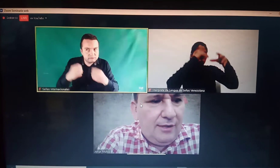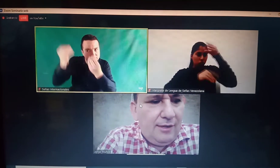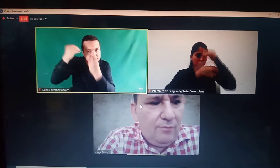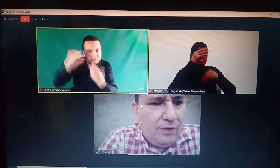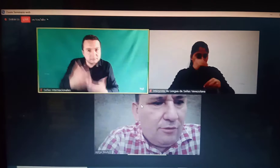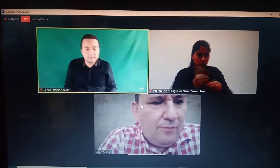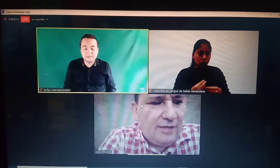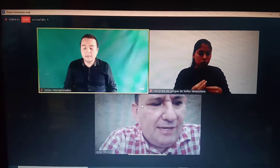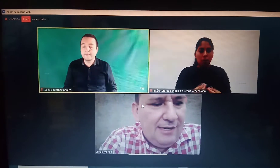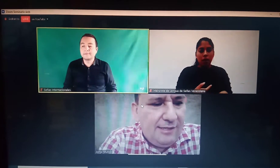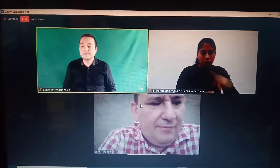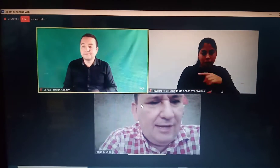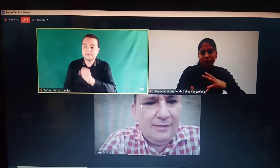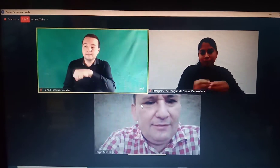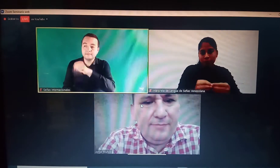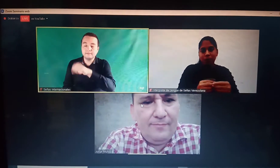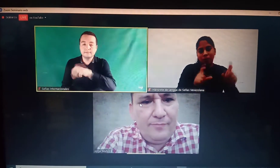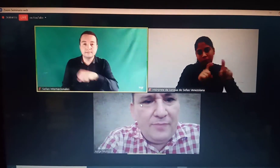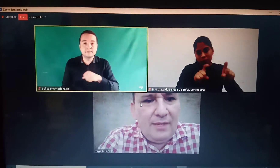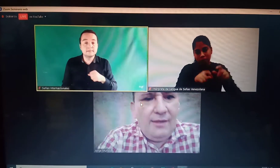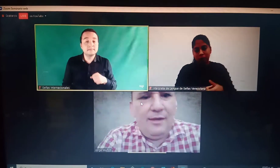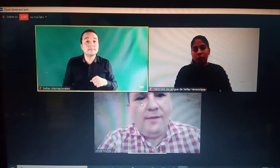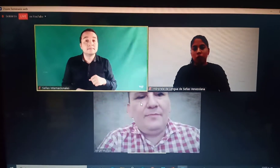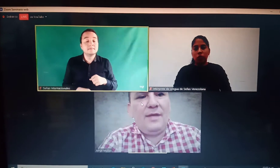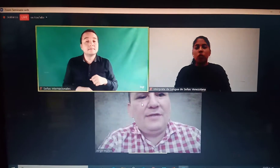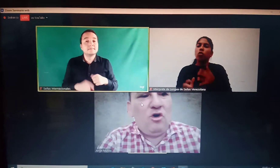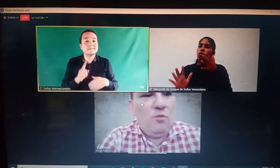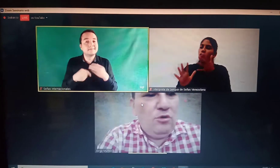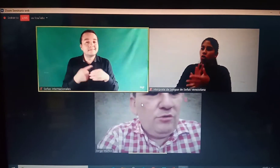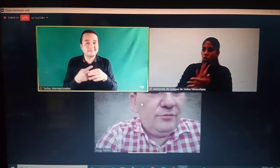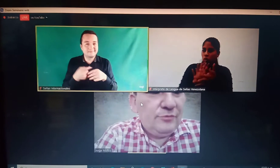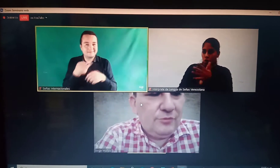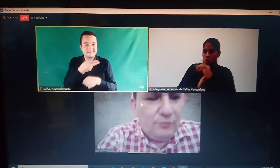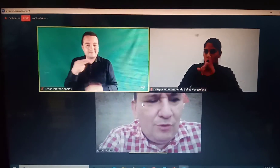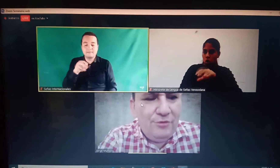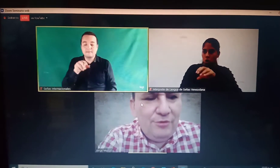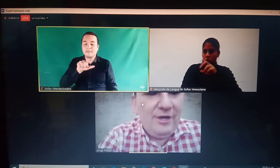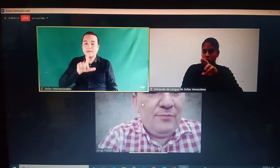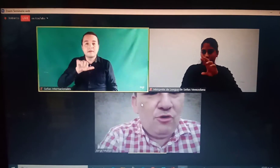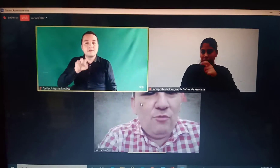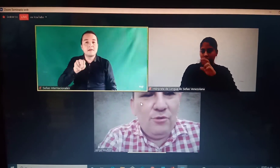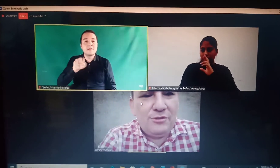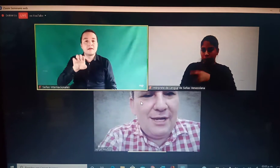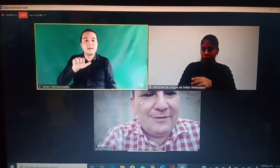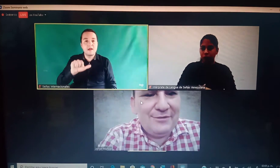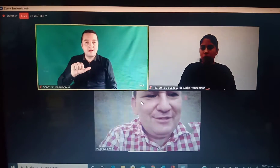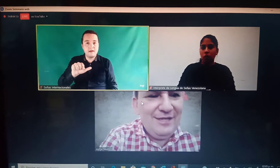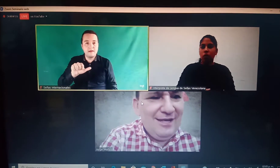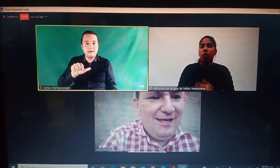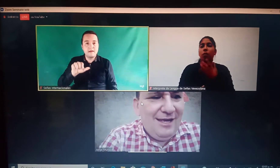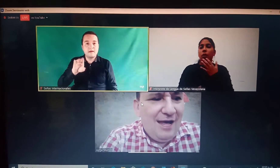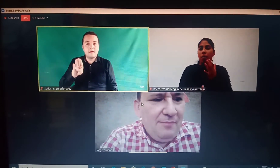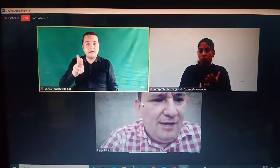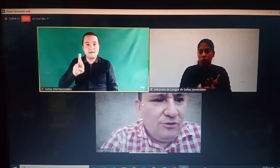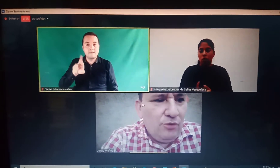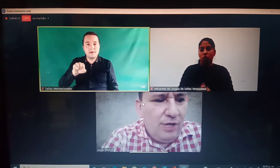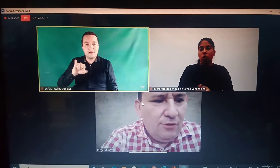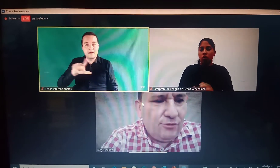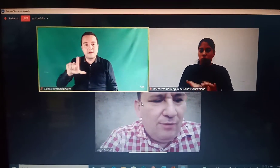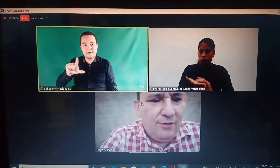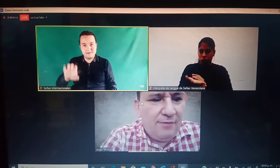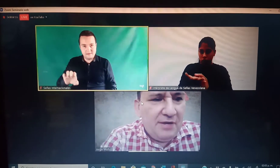Sí, bueno, con base a las líneas braille, así como, pongo yo, ejemplo, como los carros, hay varios